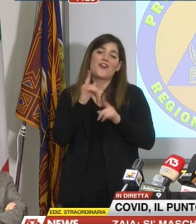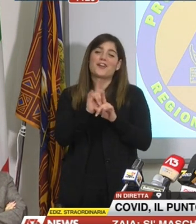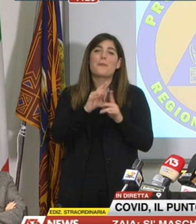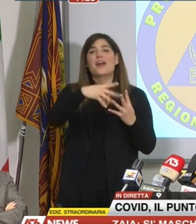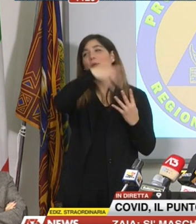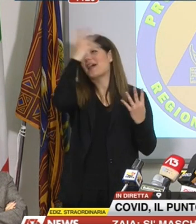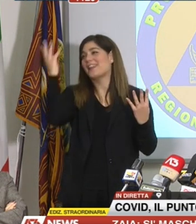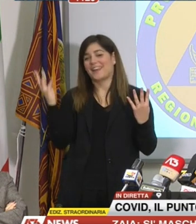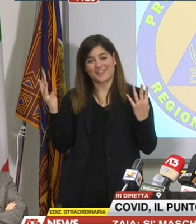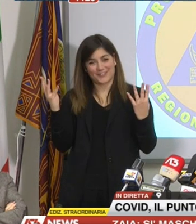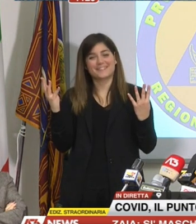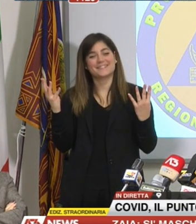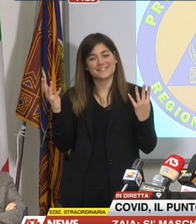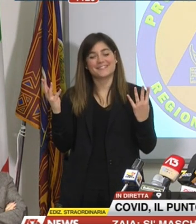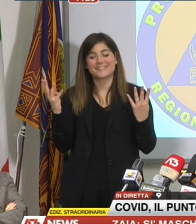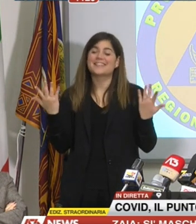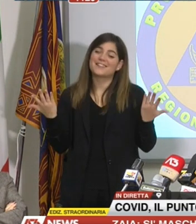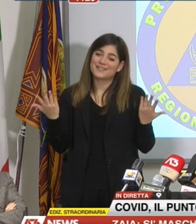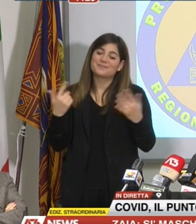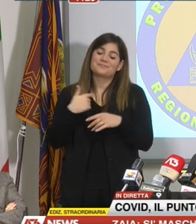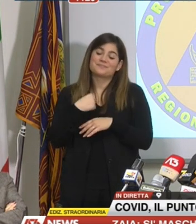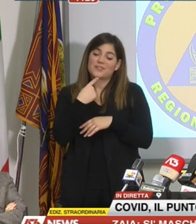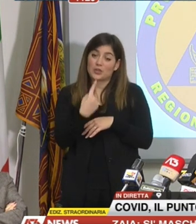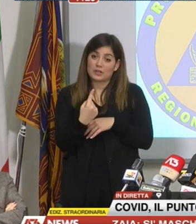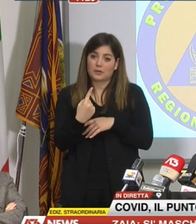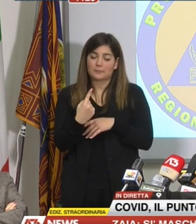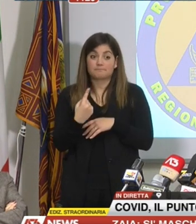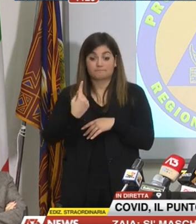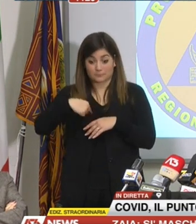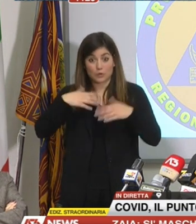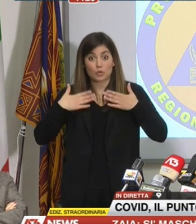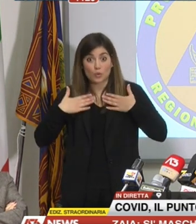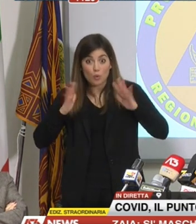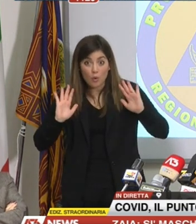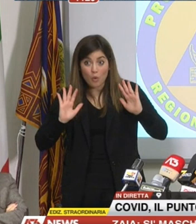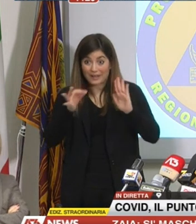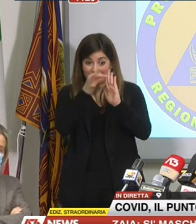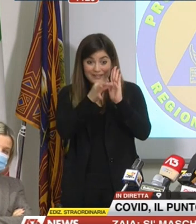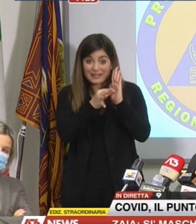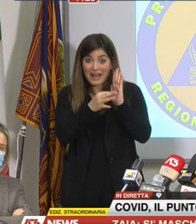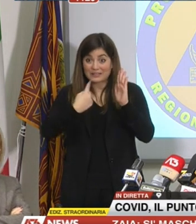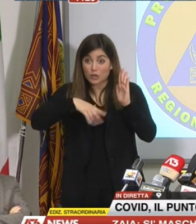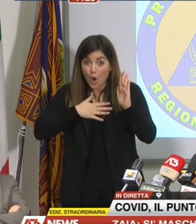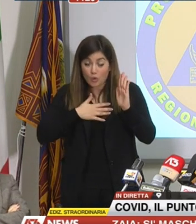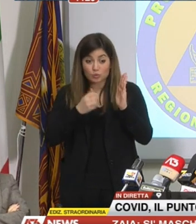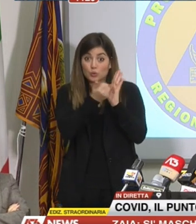e io dico che per noi, per i numeri che abbiamo, per la